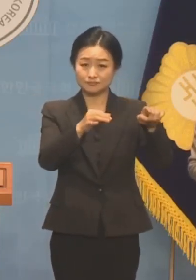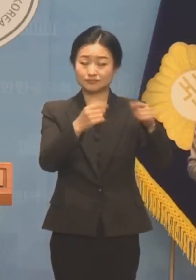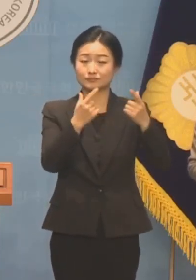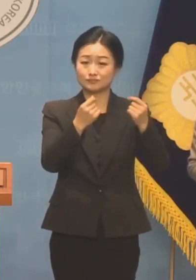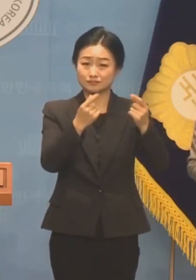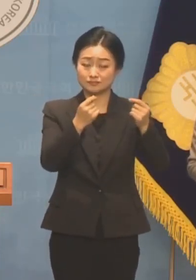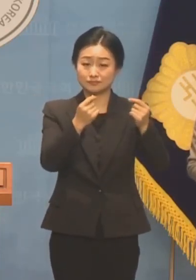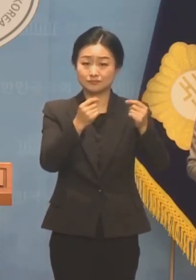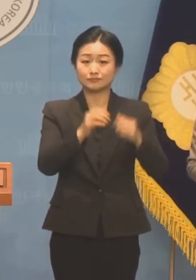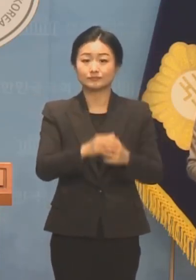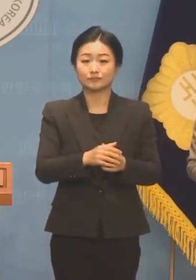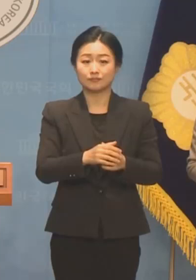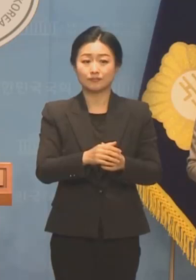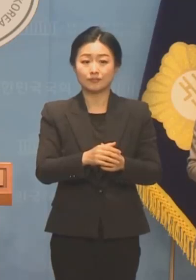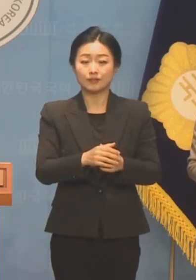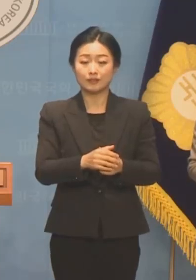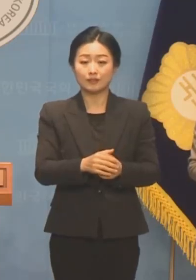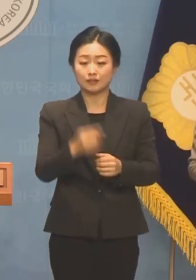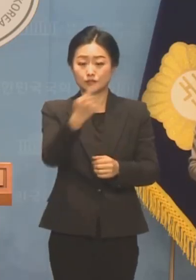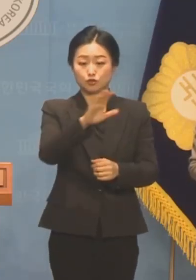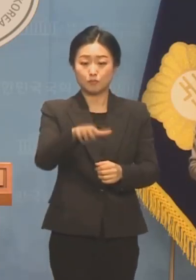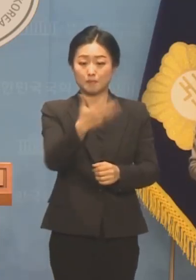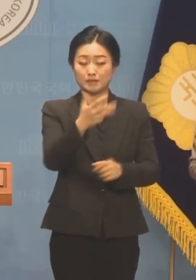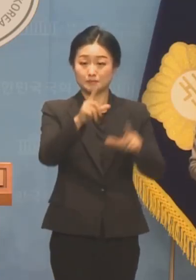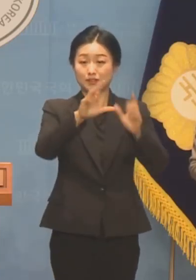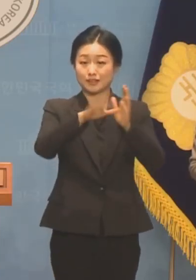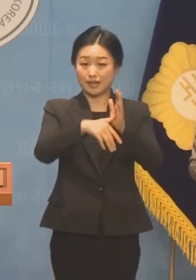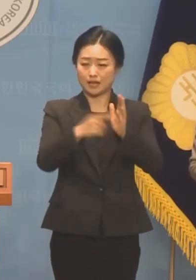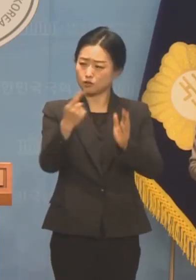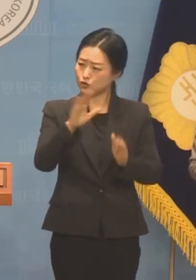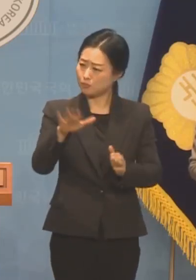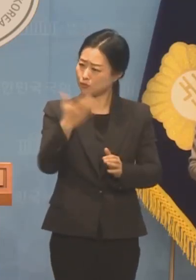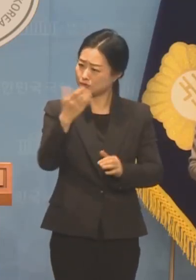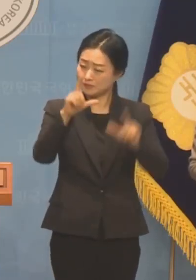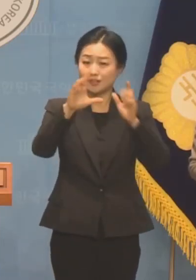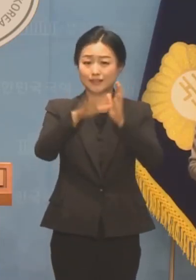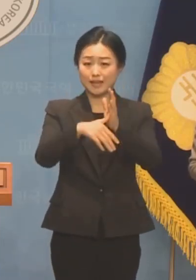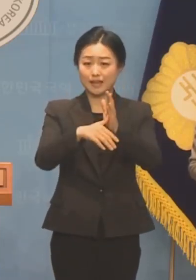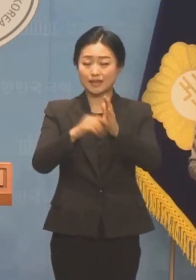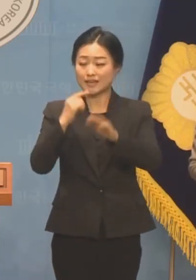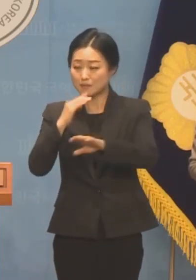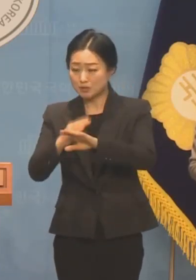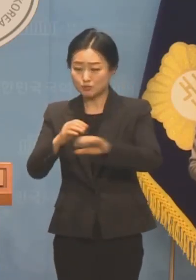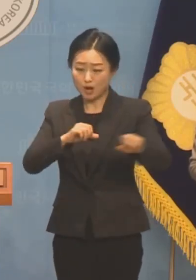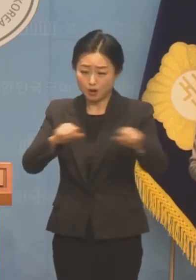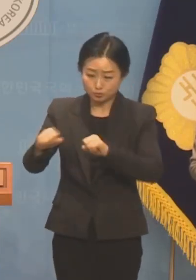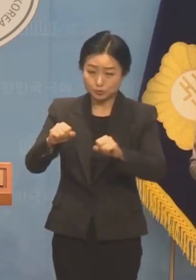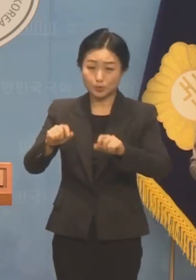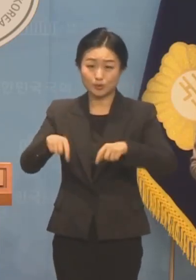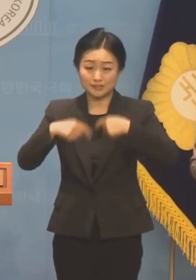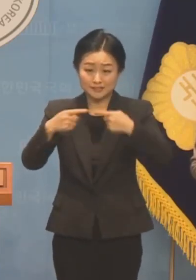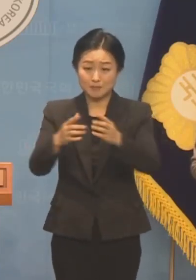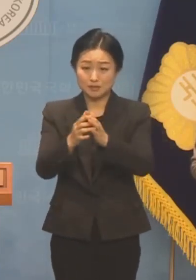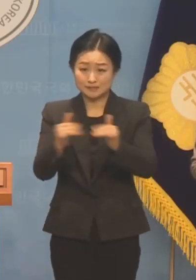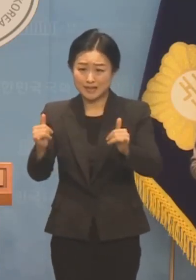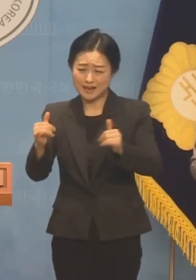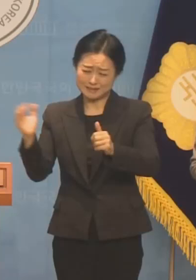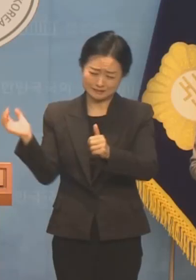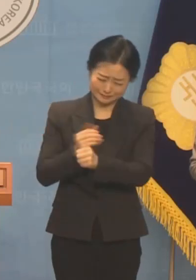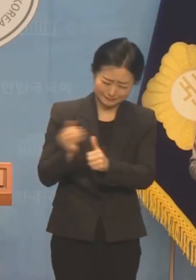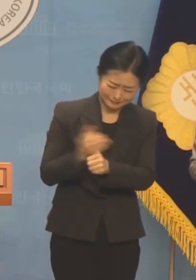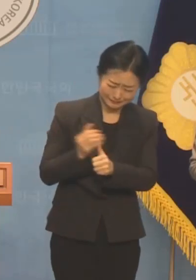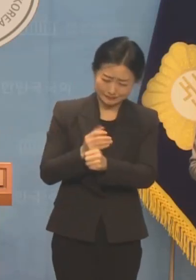합니다. 백골단은 1980년에서 90년대 민주화 운동에 참여한 시민들을